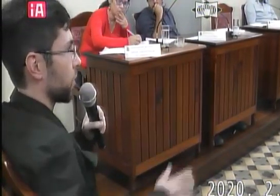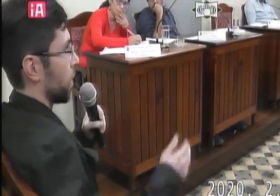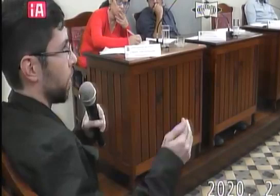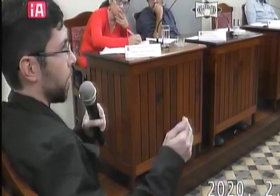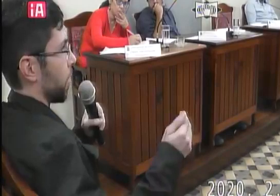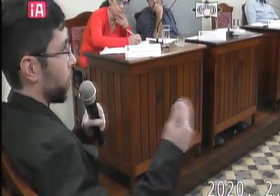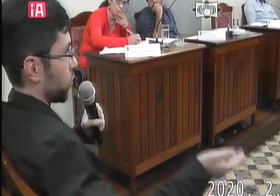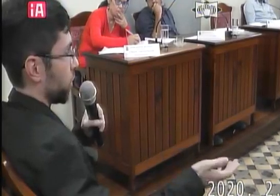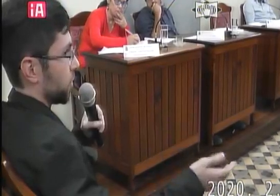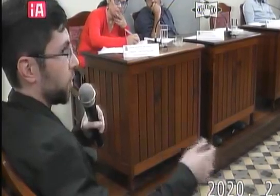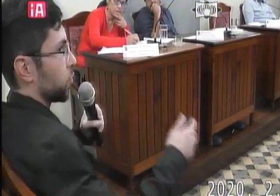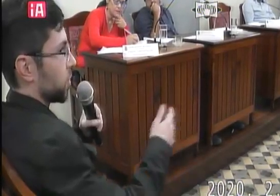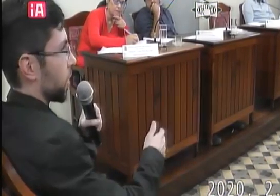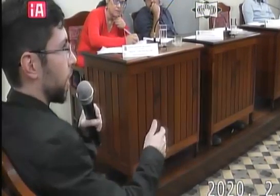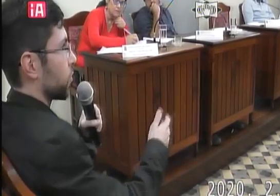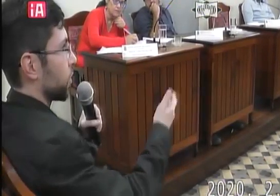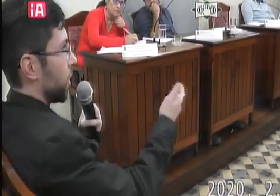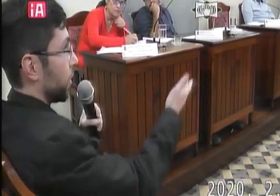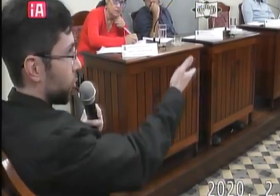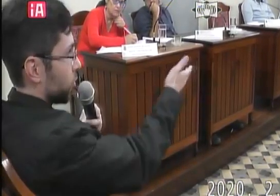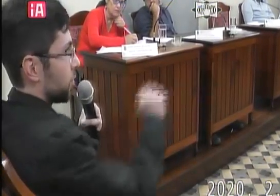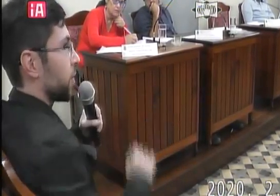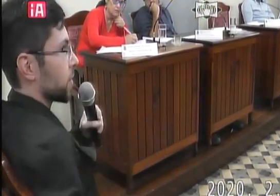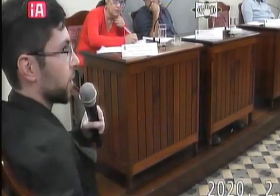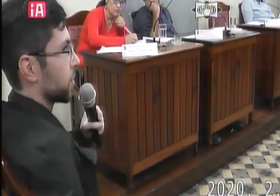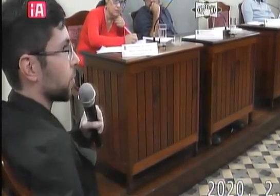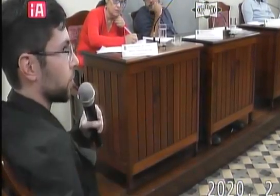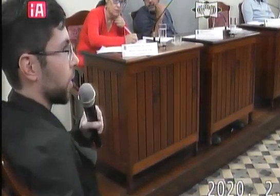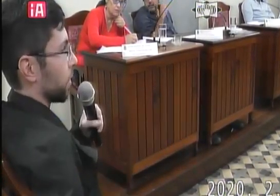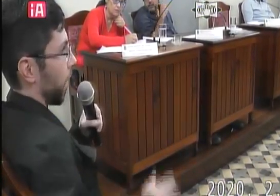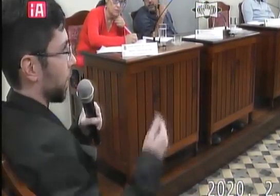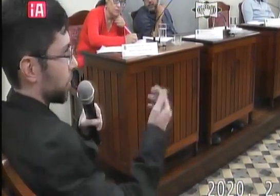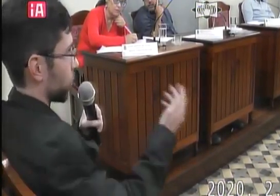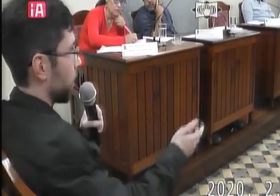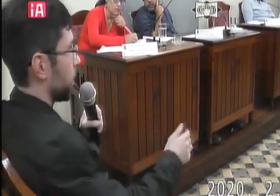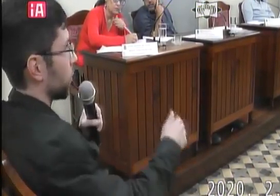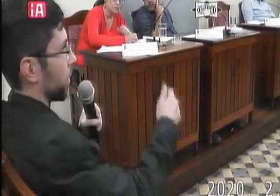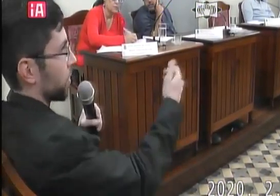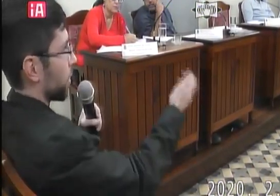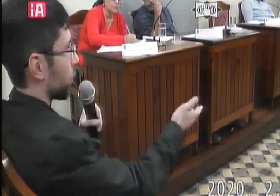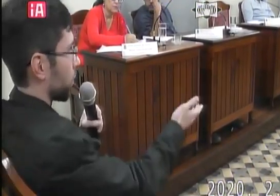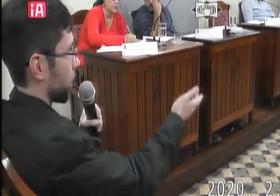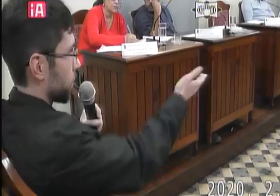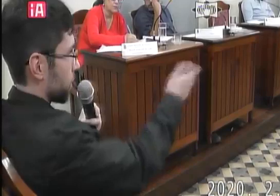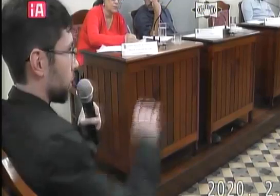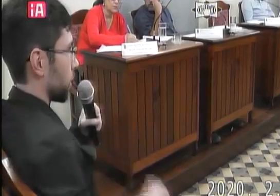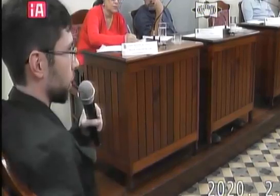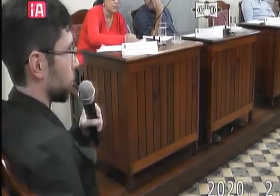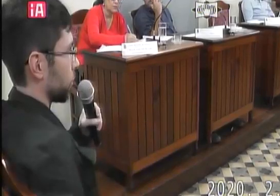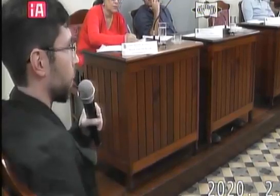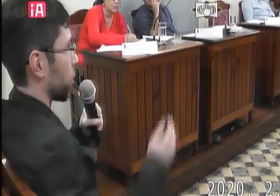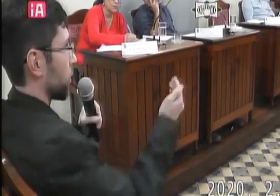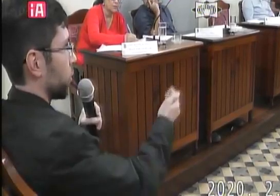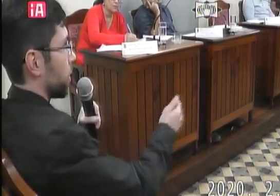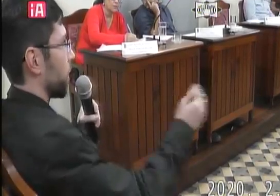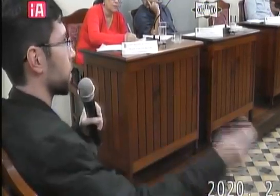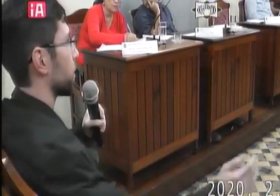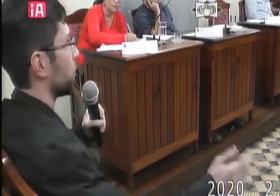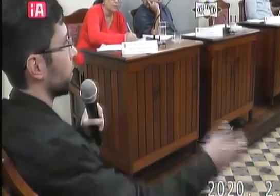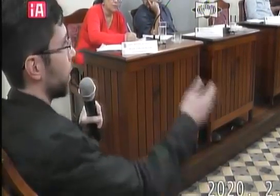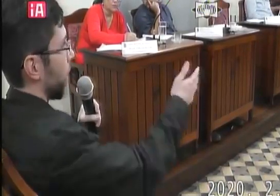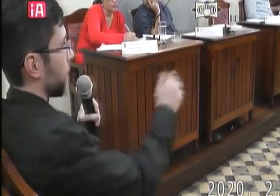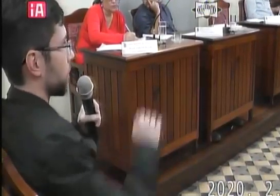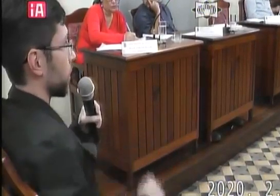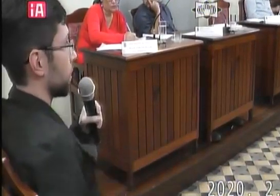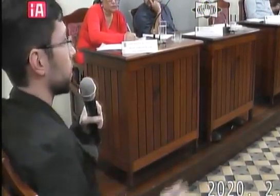federados, para os municípios e estados, inclusive essa questão. A questão da alíquota, a questão da aposentadoria e